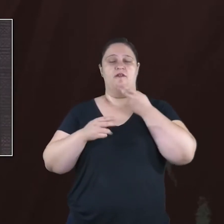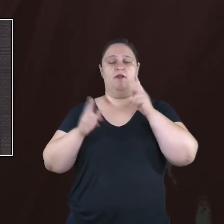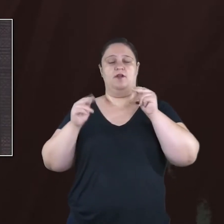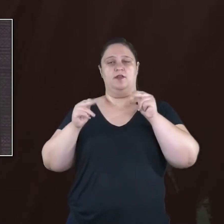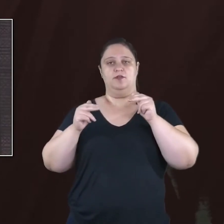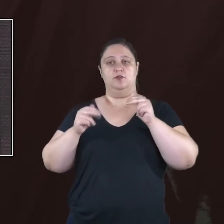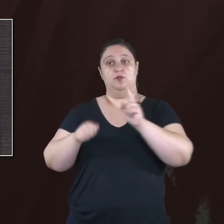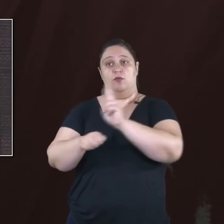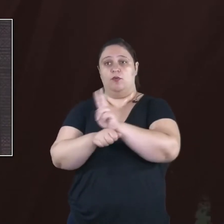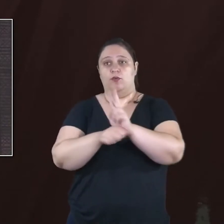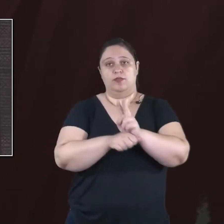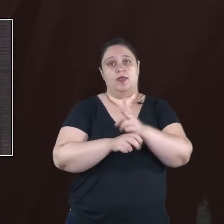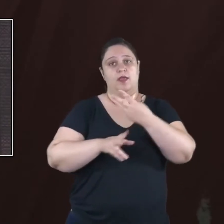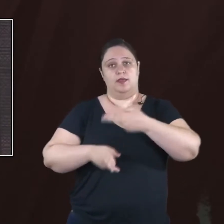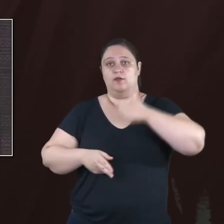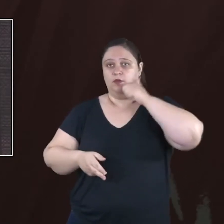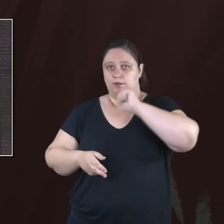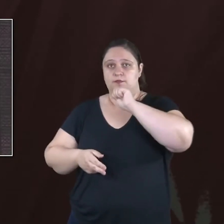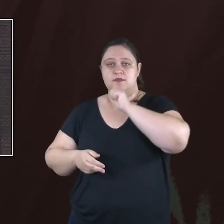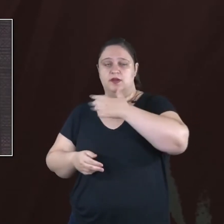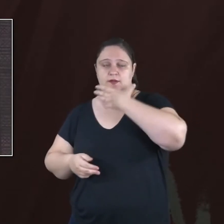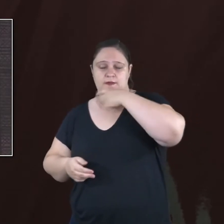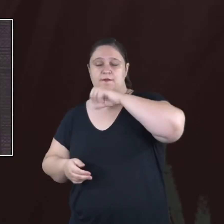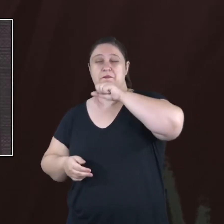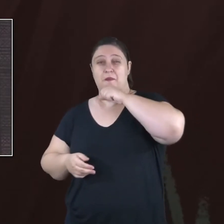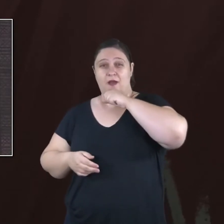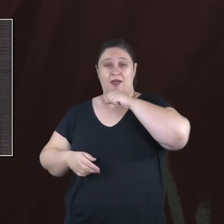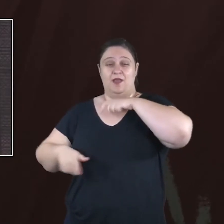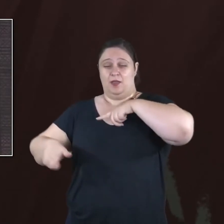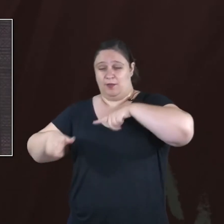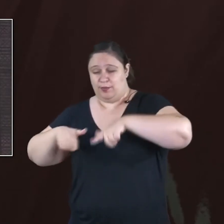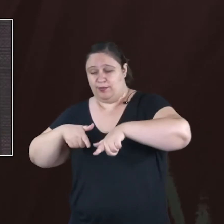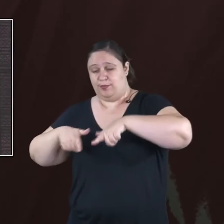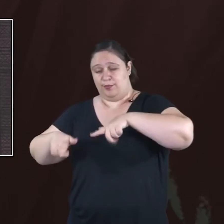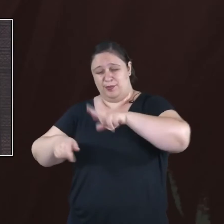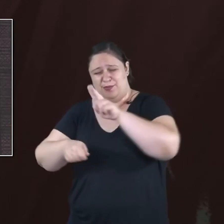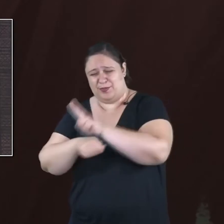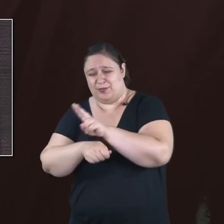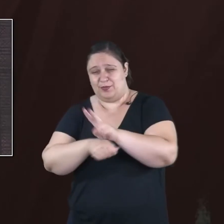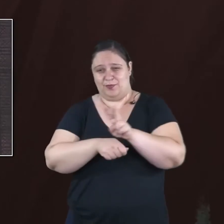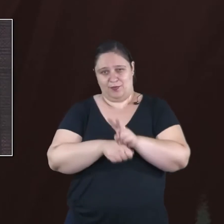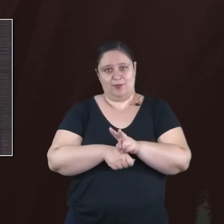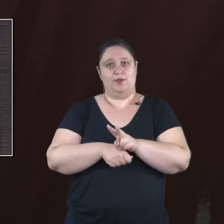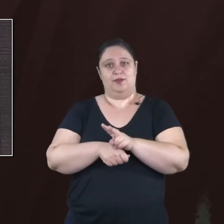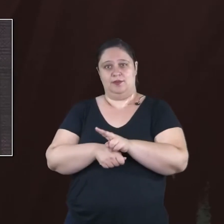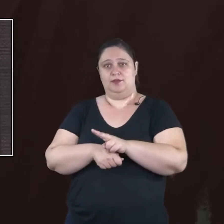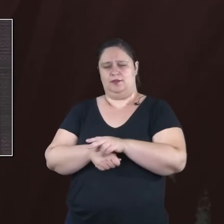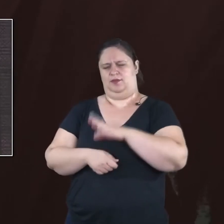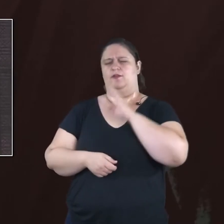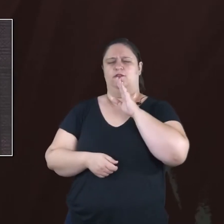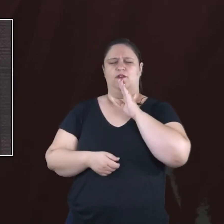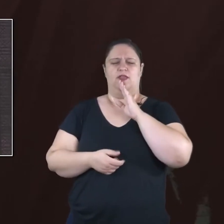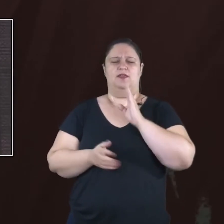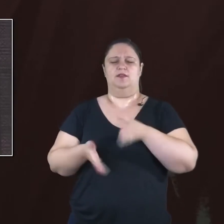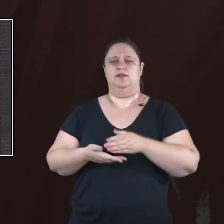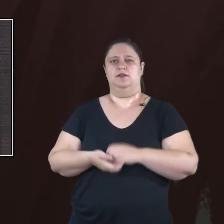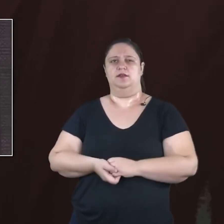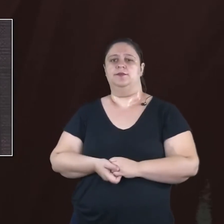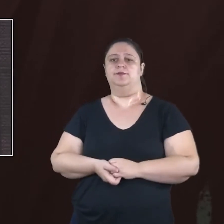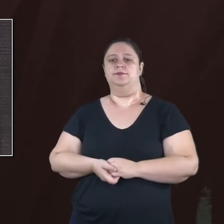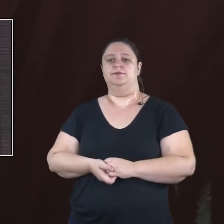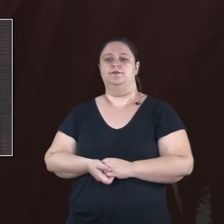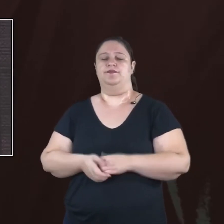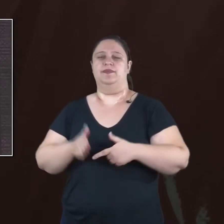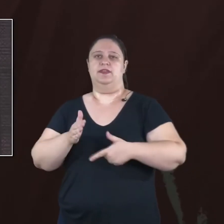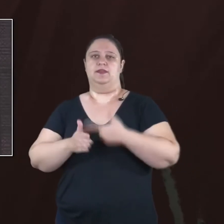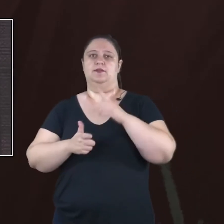como pai, com fadigas, com exaustão. Irmão, eu não vou nem falar sobre isso, vocês conhecem isso, tá? E vou falar rapidamente